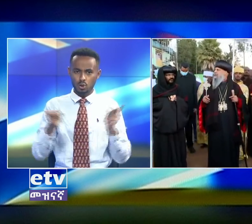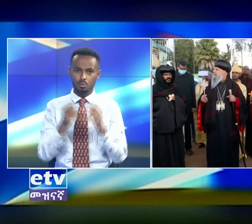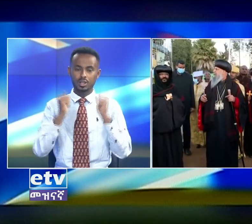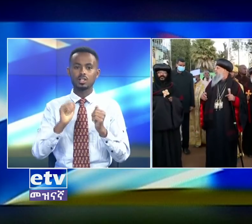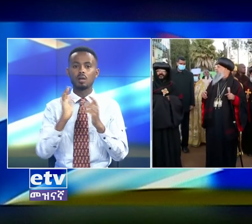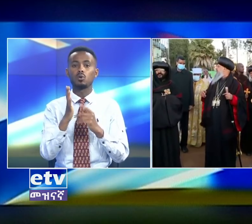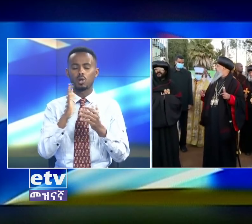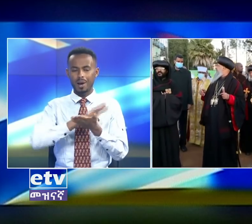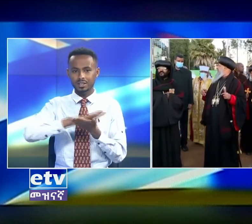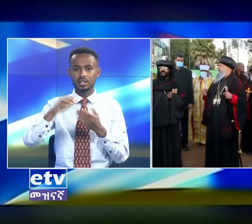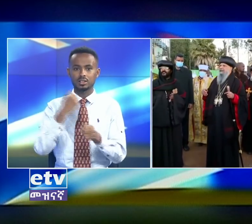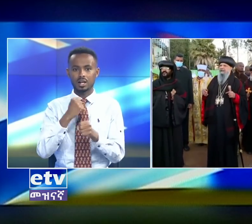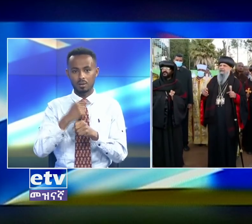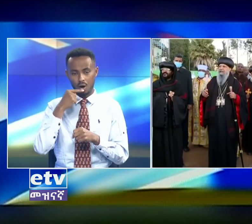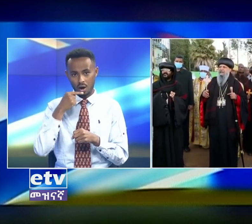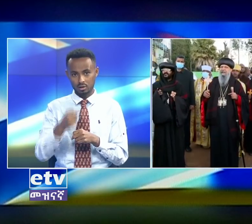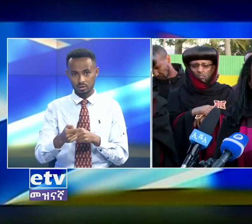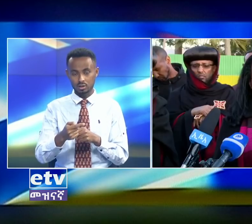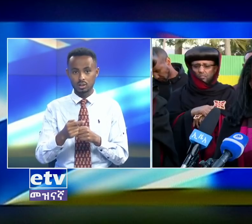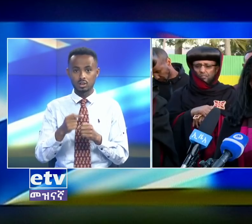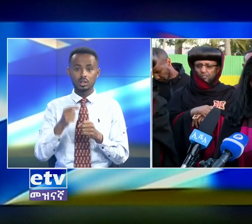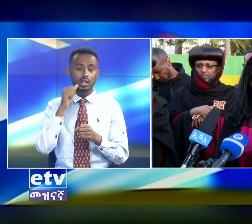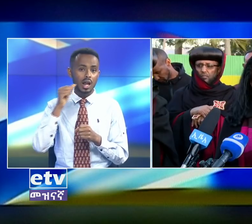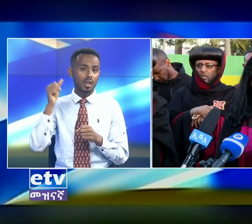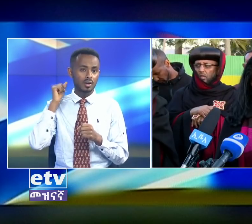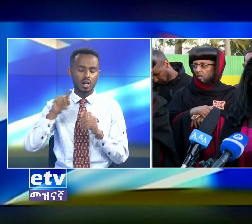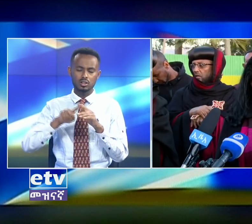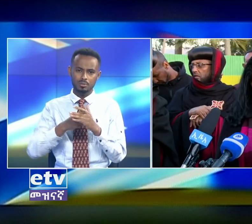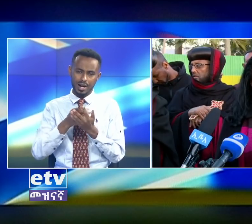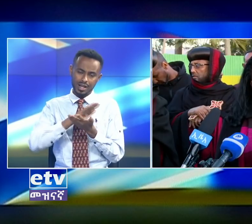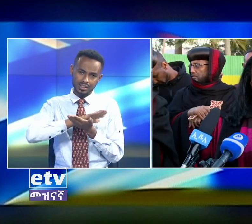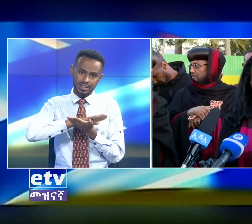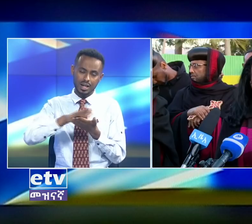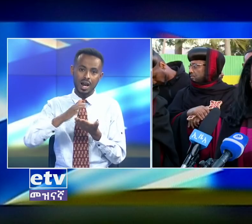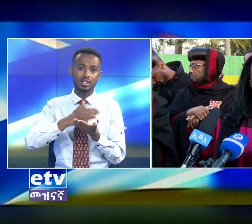መልኩ ለማጽዳት ይሰራል ብለዋል። ከትላንትና ጀምረን አጽድተን